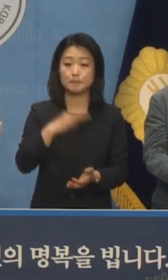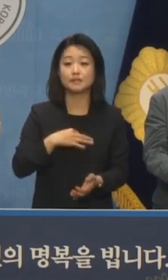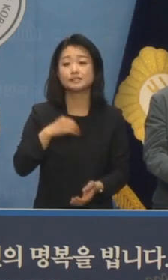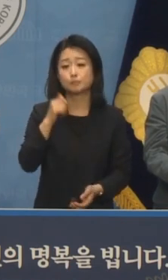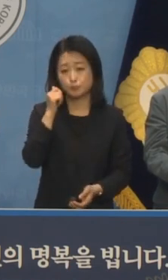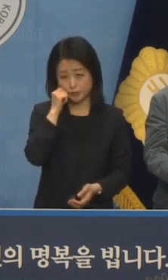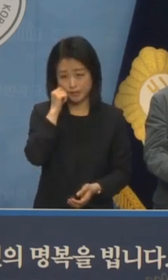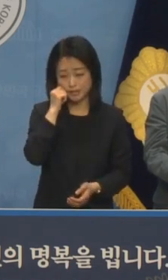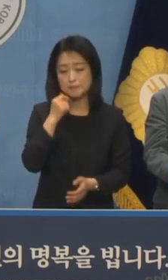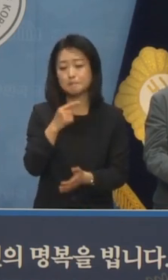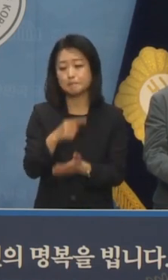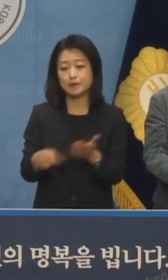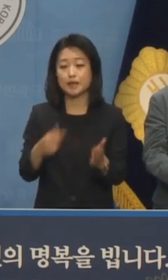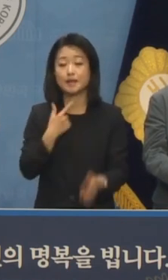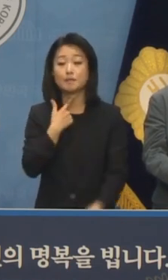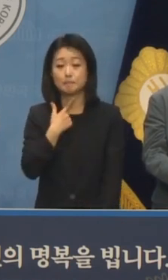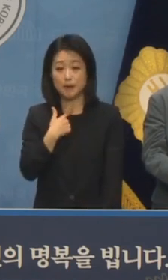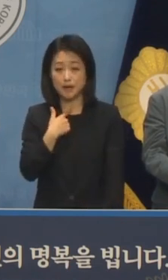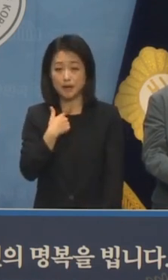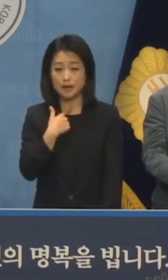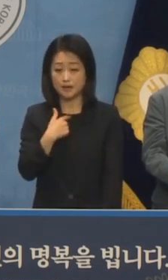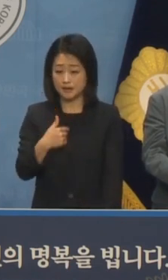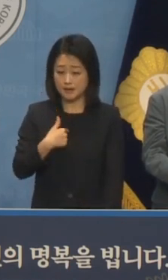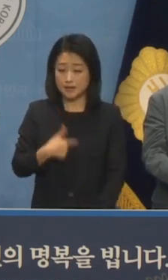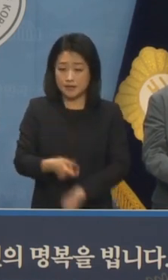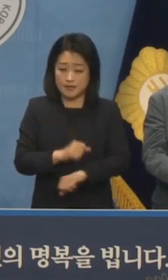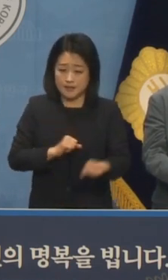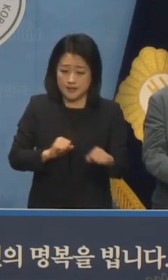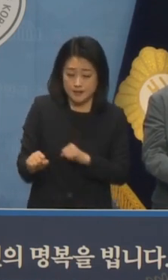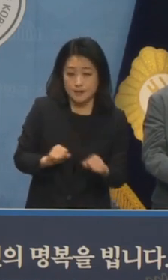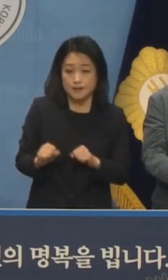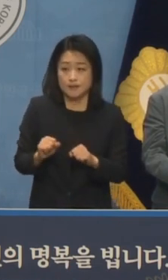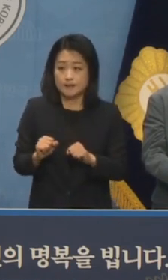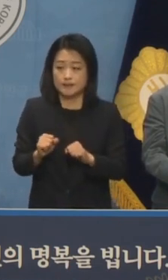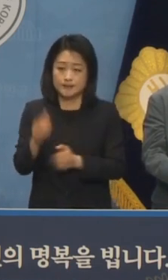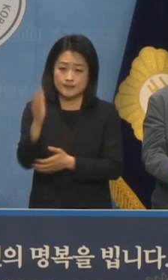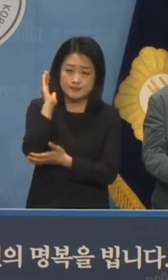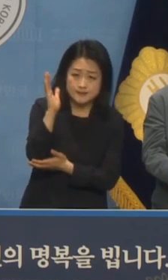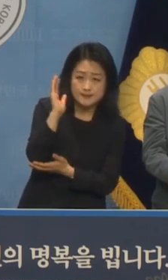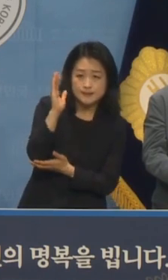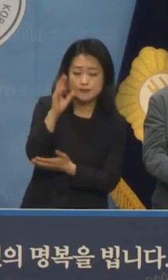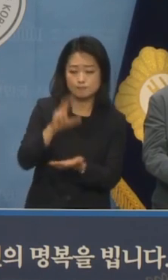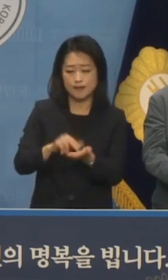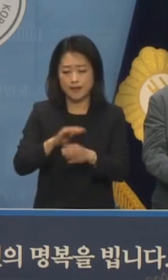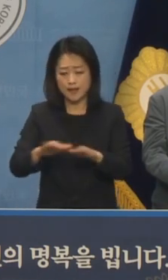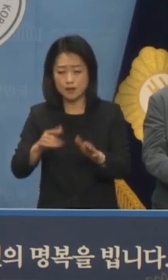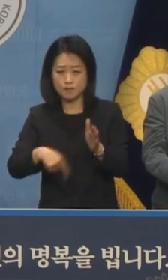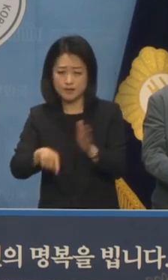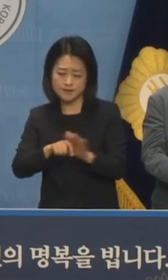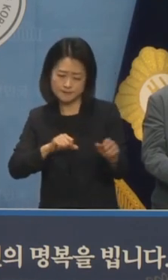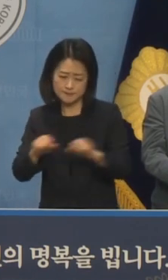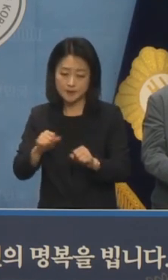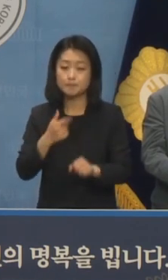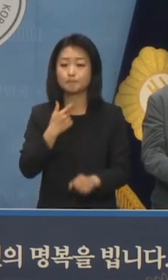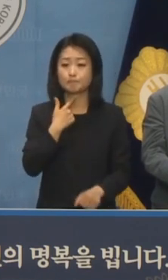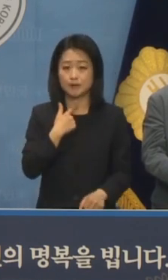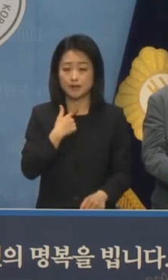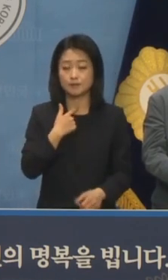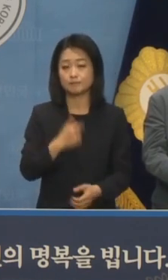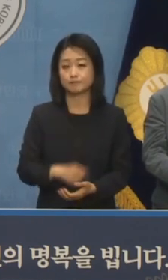전세 사기 피해를 입고 나서 피해자로서 적극적으로 목소리를 내면서 문제 해결을 위해서 노력해 오셨다고